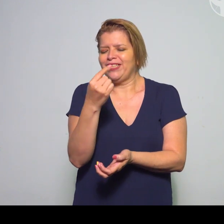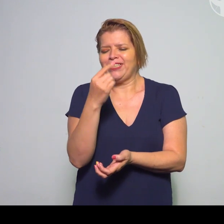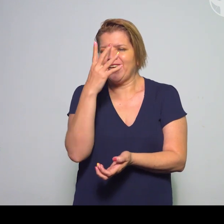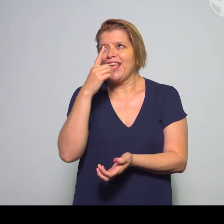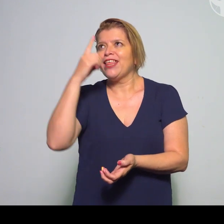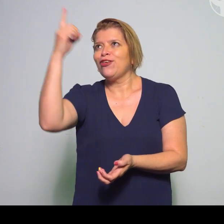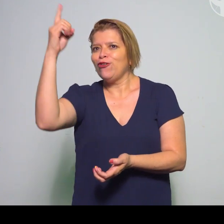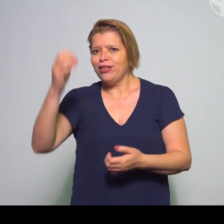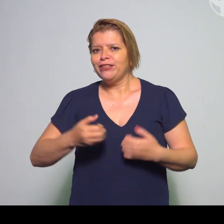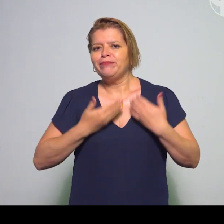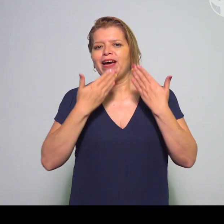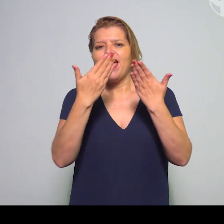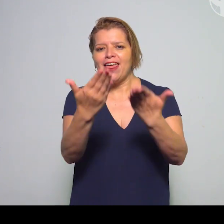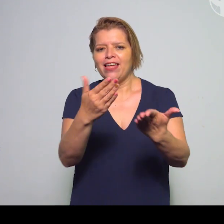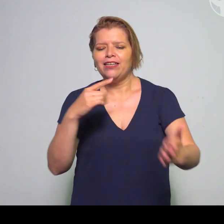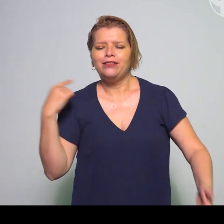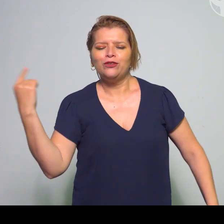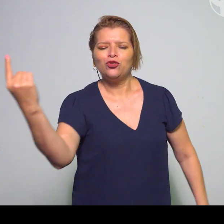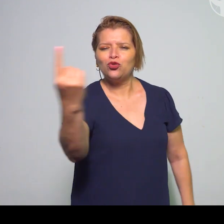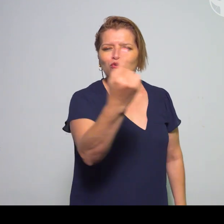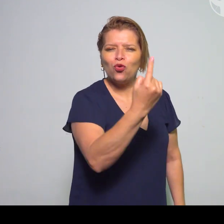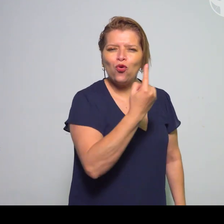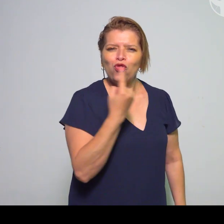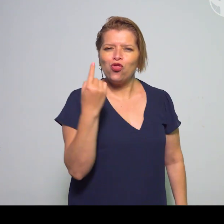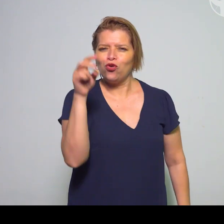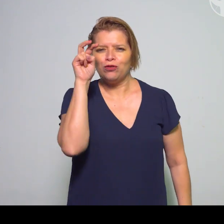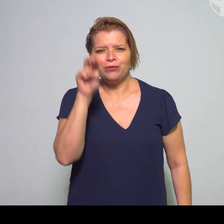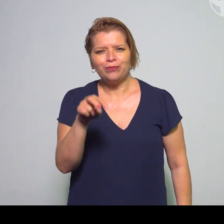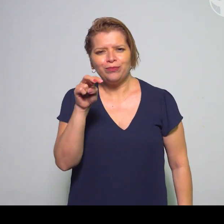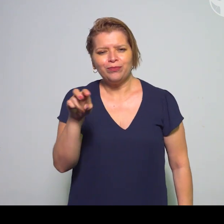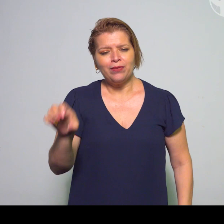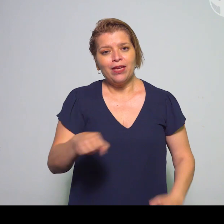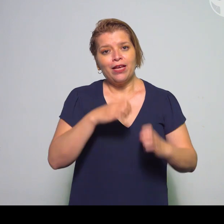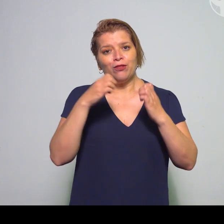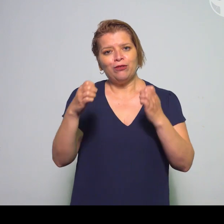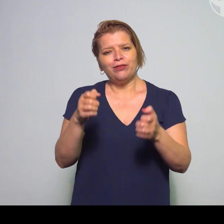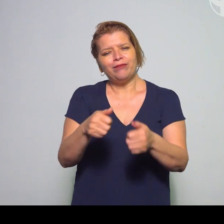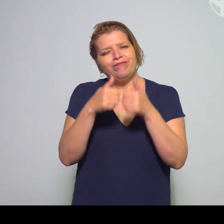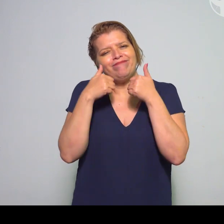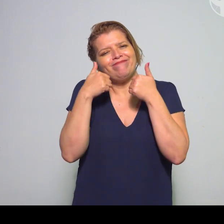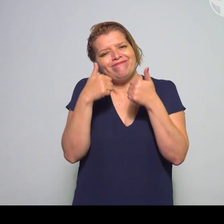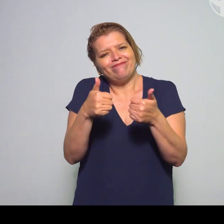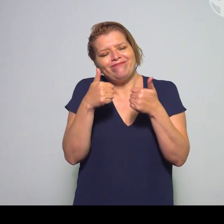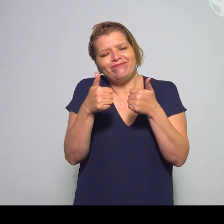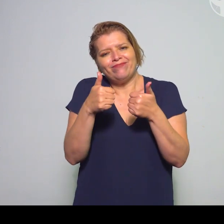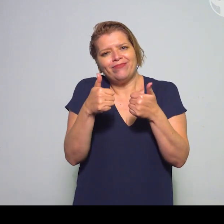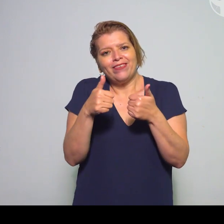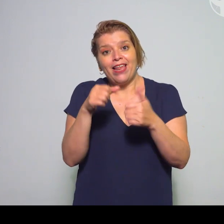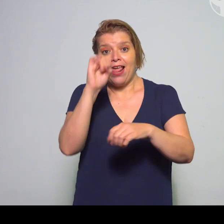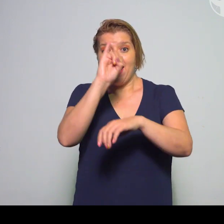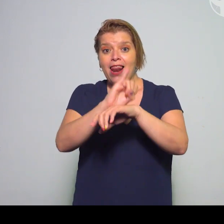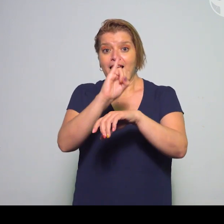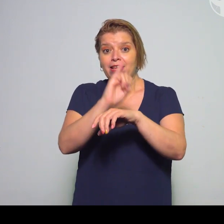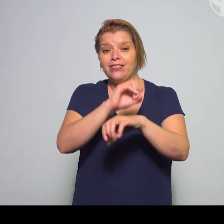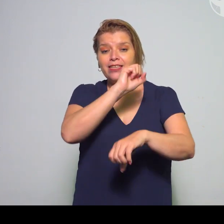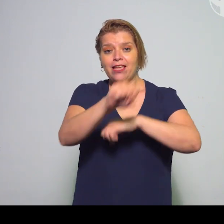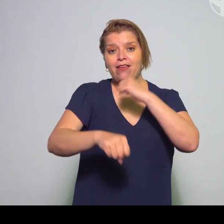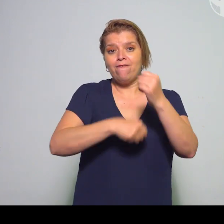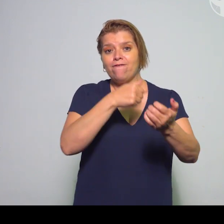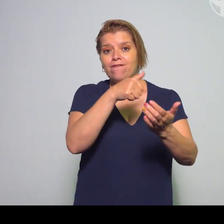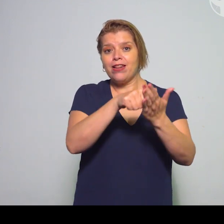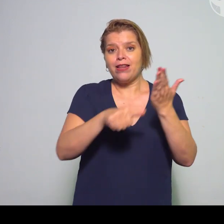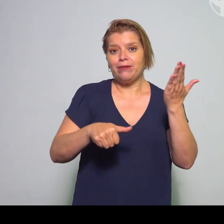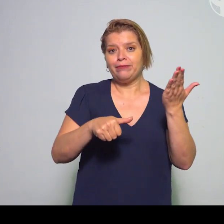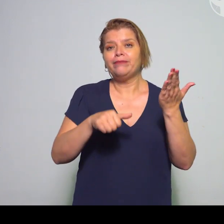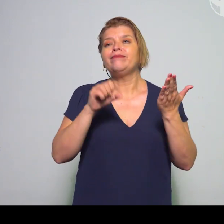No dice eso. Dice: así que mi Dios les proveerá todo lo que necesiten. Esa generosidad de la iglesia de